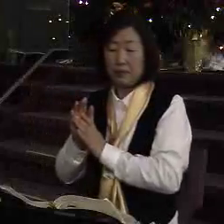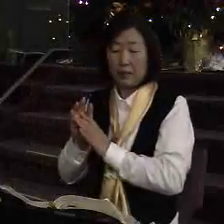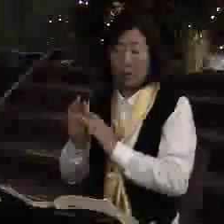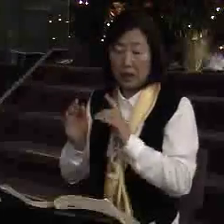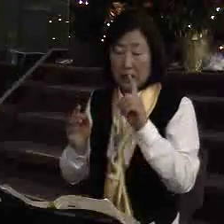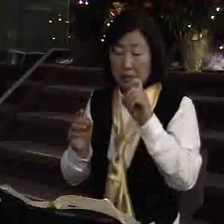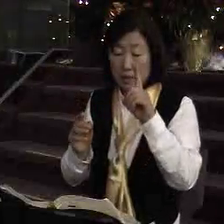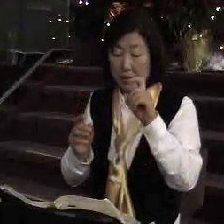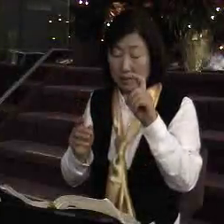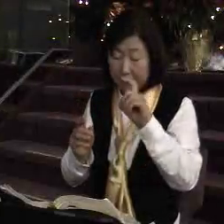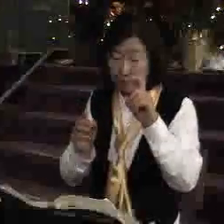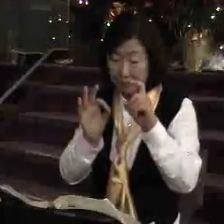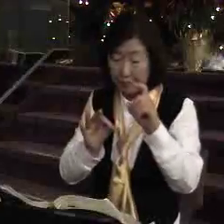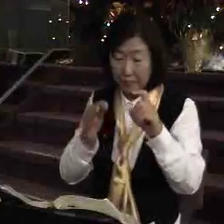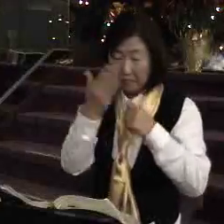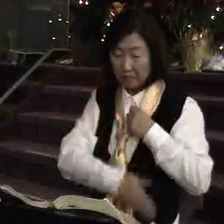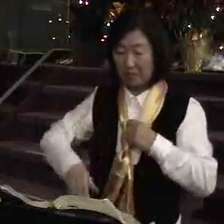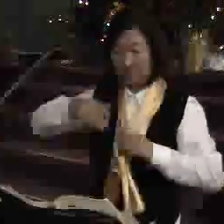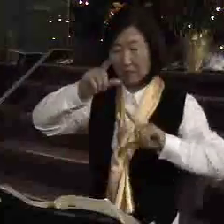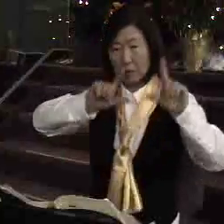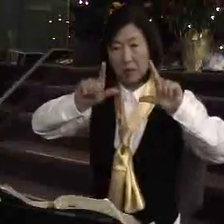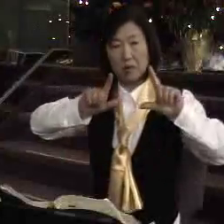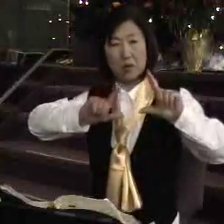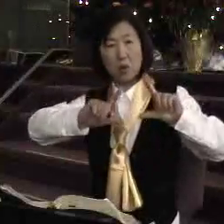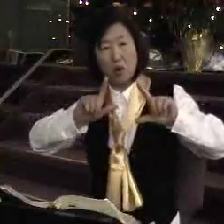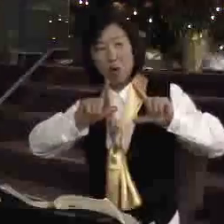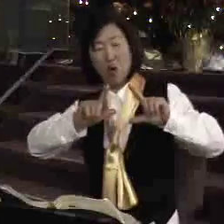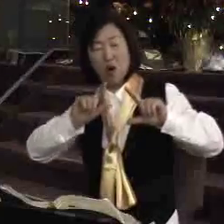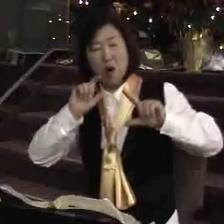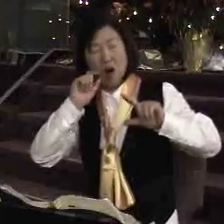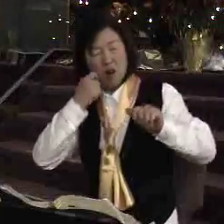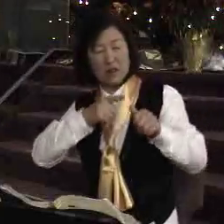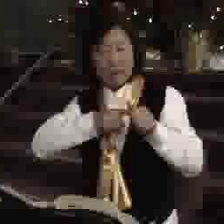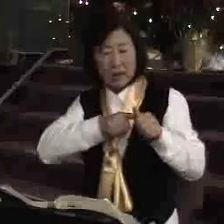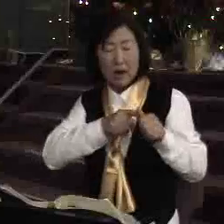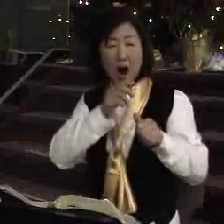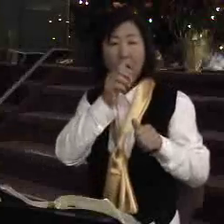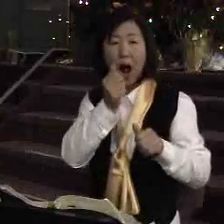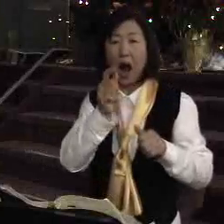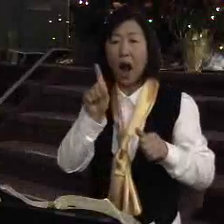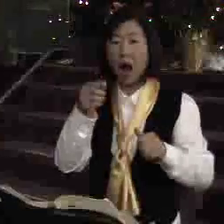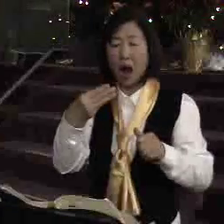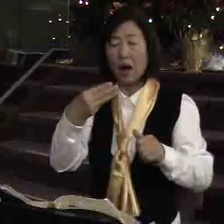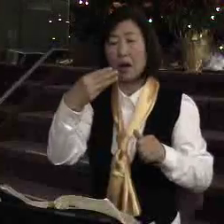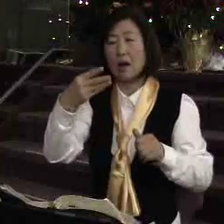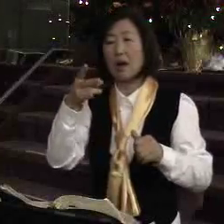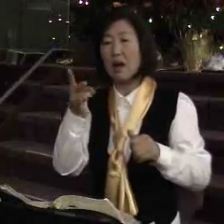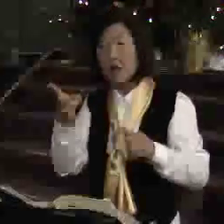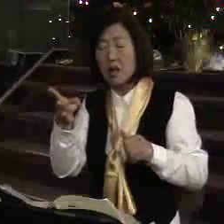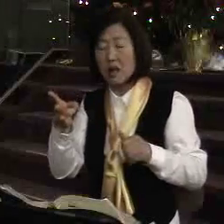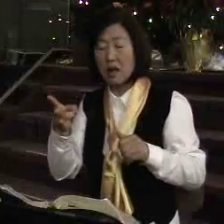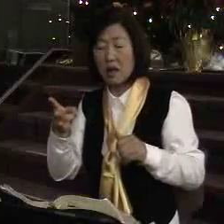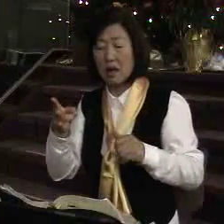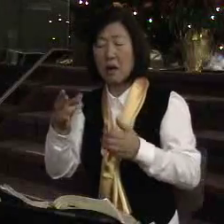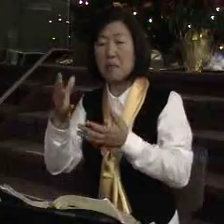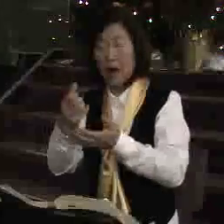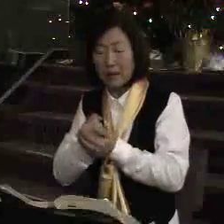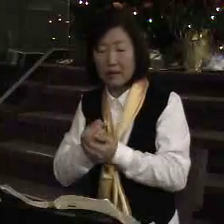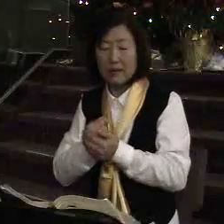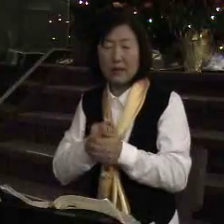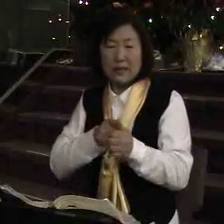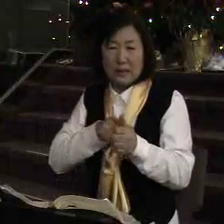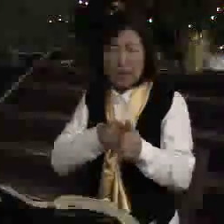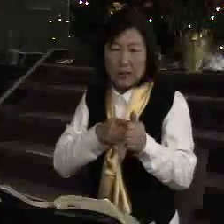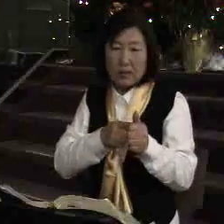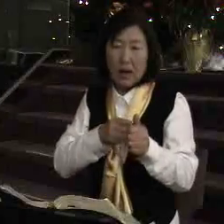보면은 무릇 육체의 모양을 내려하는 자들이 억지로 너희로 할례받게 하면, 이 할례 이슈가 굉장한 이슈였습니다.